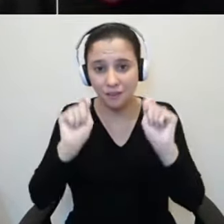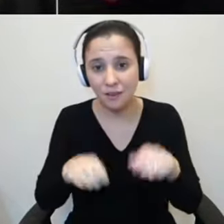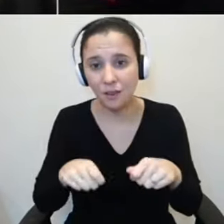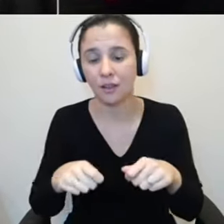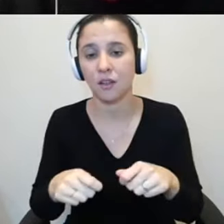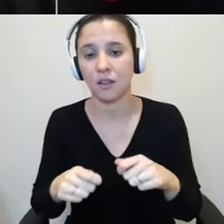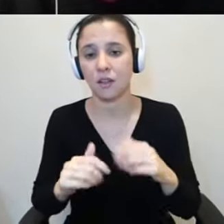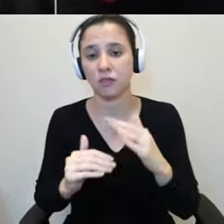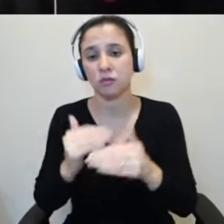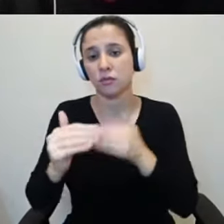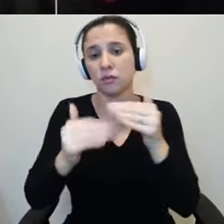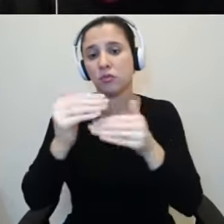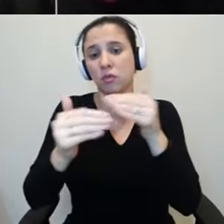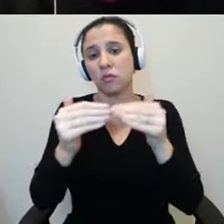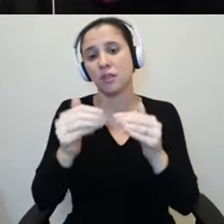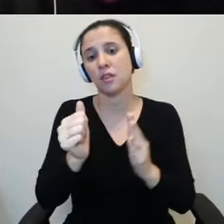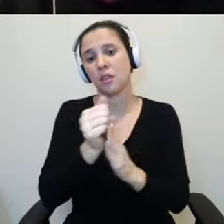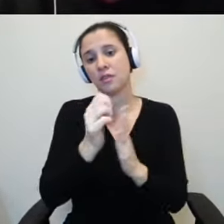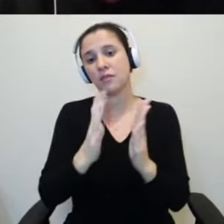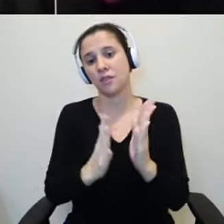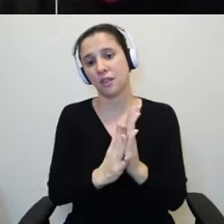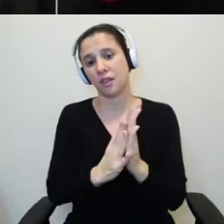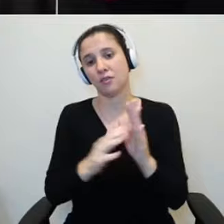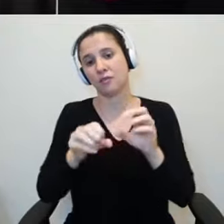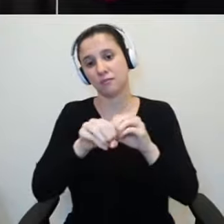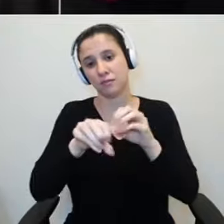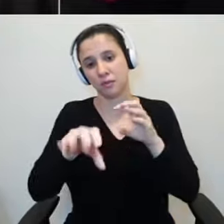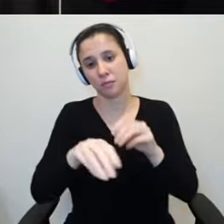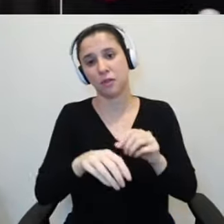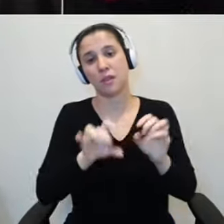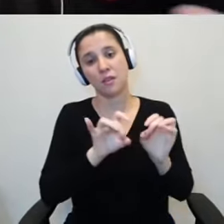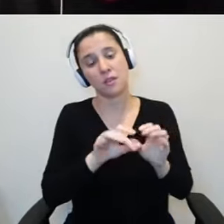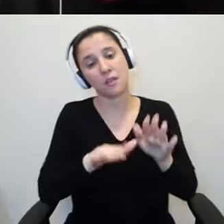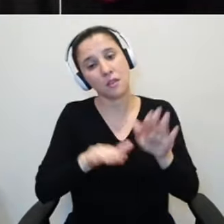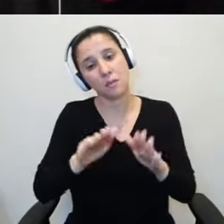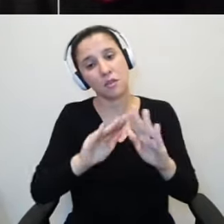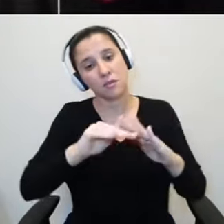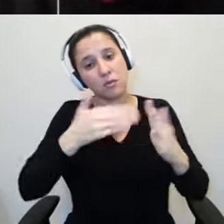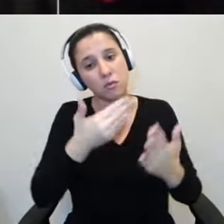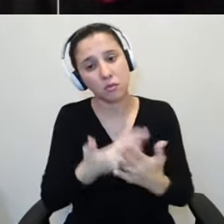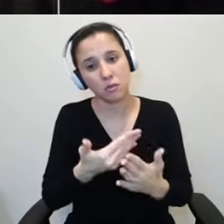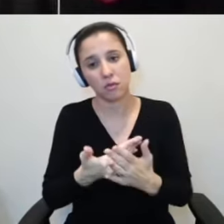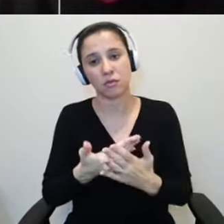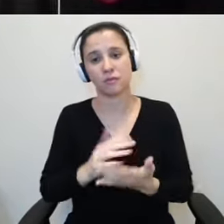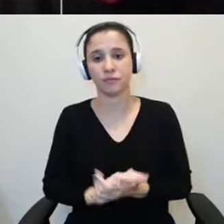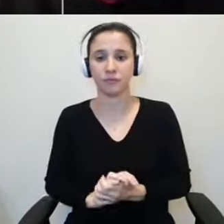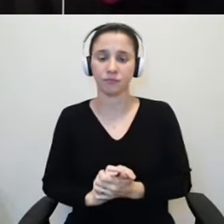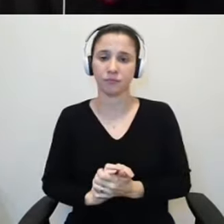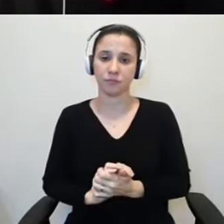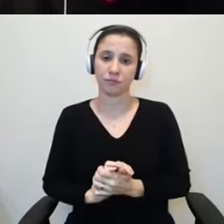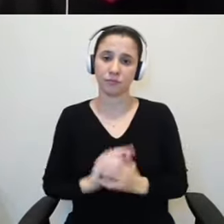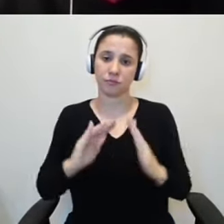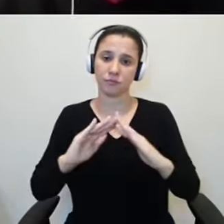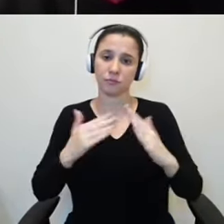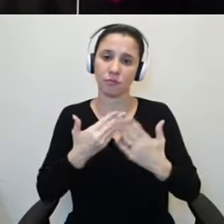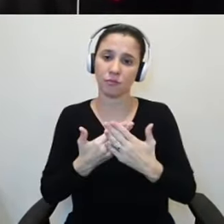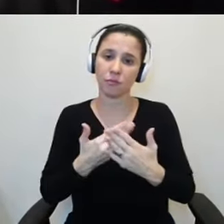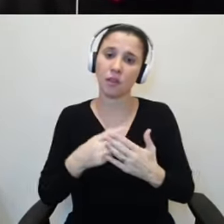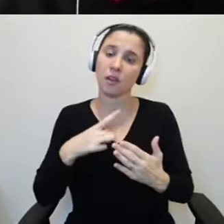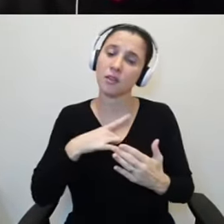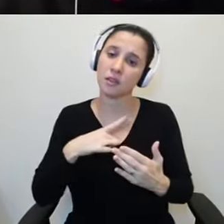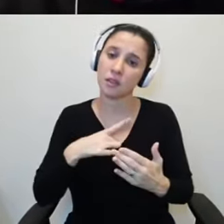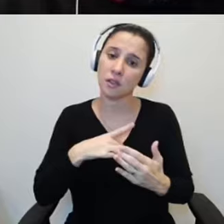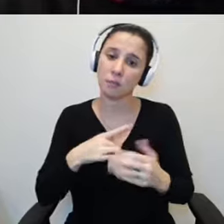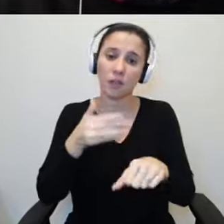remota. Então, isso vai depender muito de caso a caso. Então, essa questão do estágio da licenciatura vai depender bastante